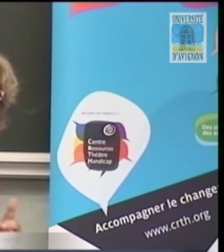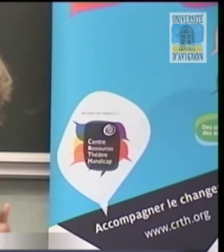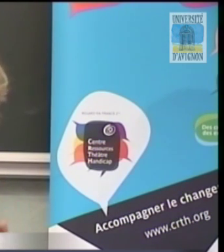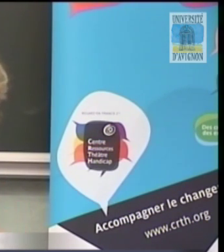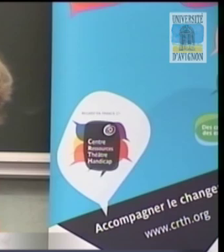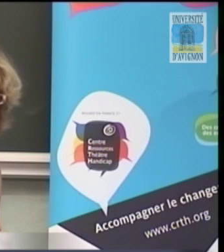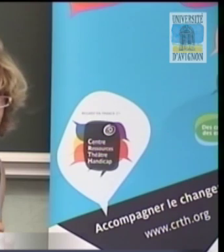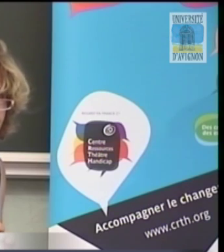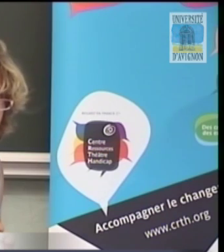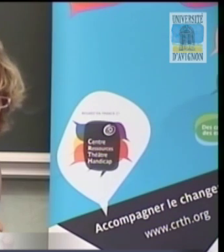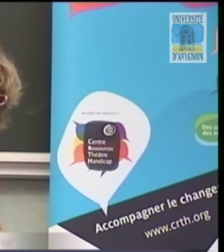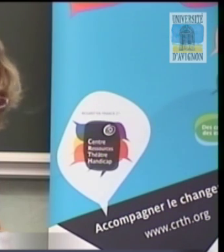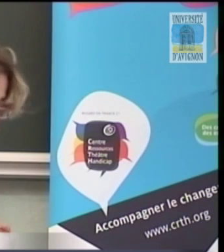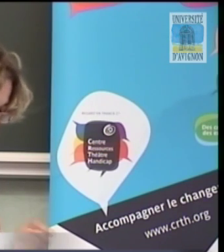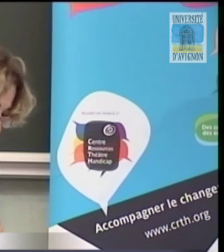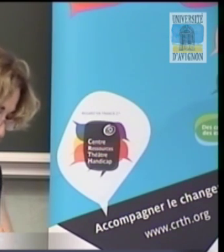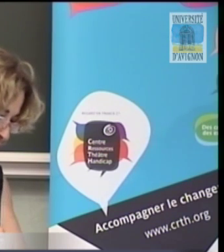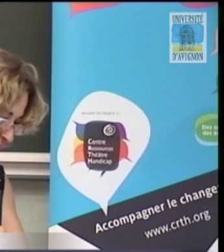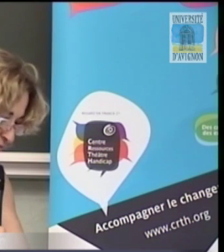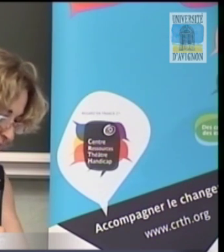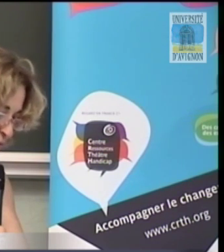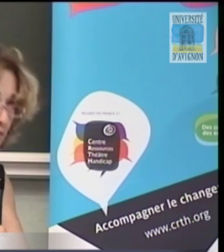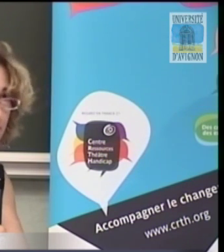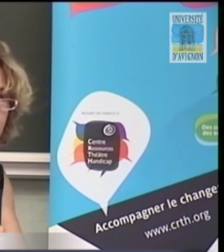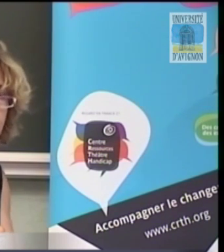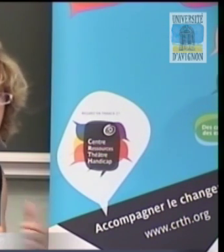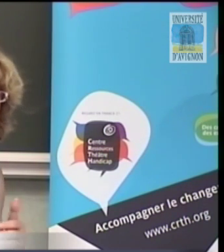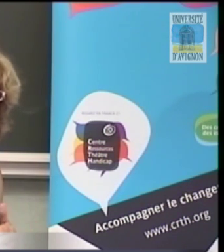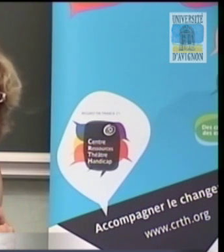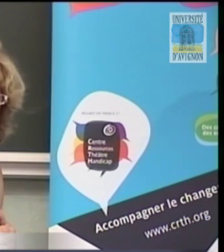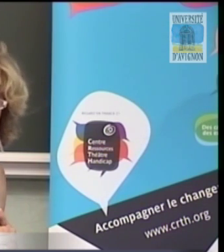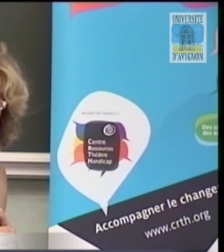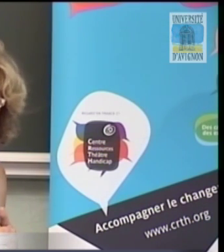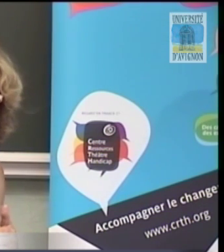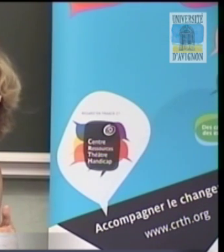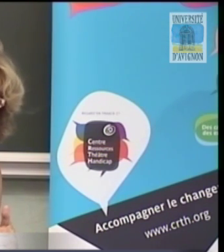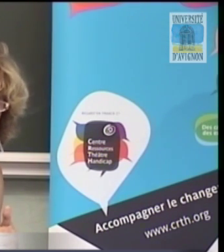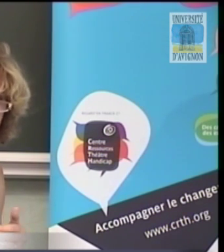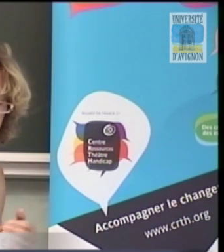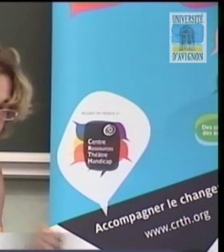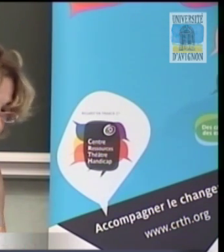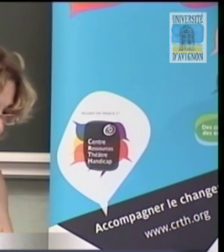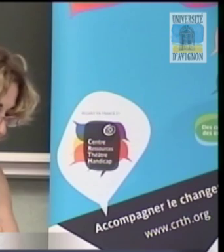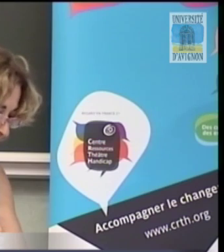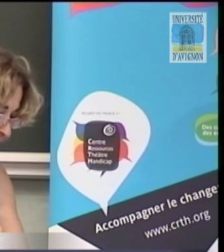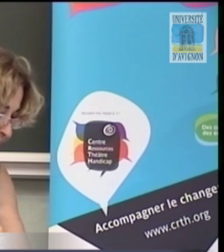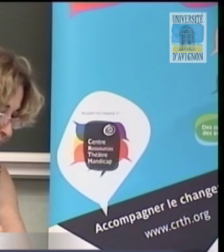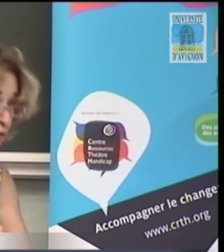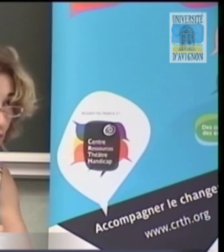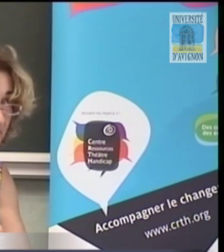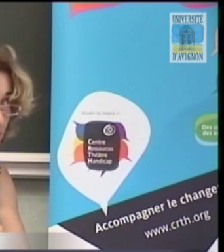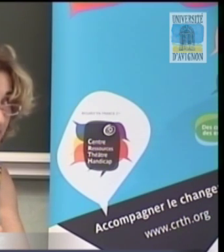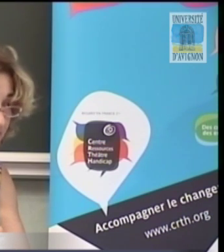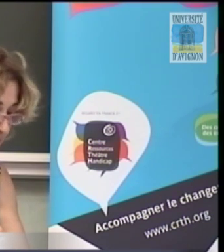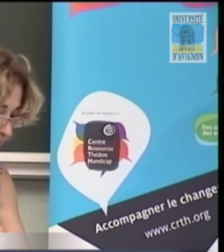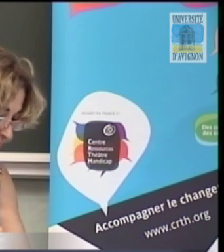Alors à l'université, lieu de savoir et de culture, ce changement est en route dans